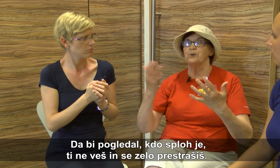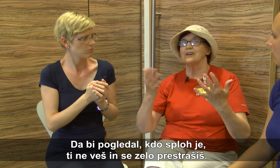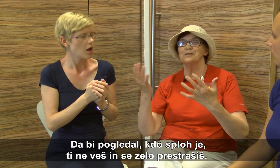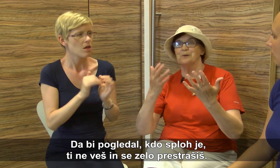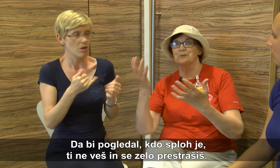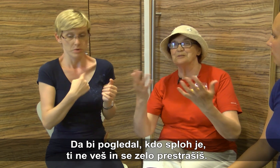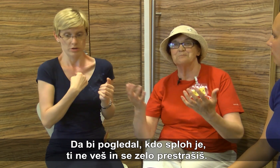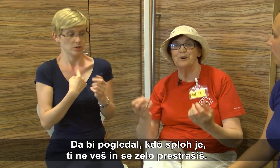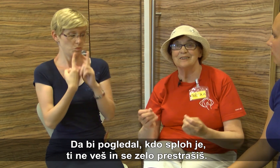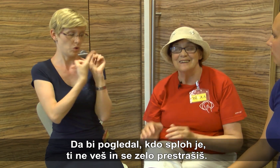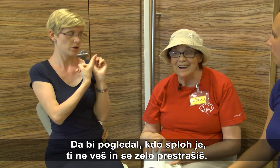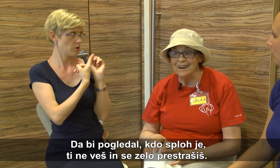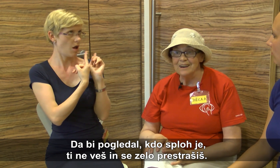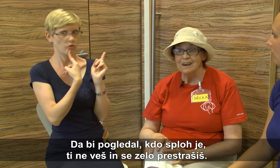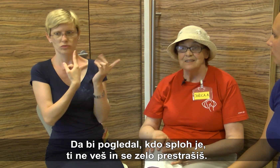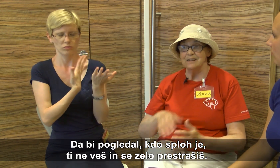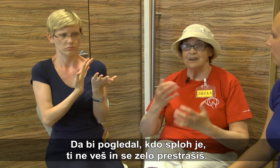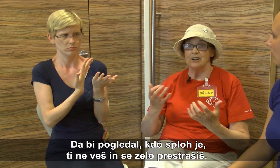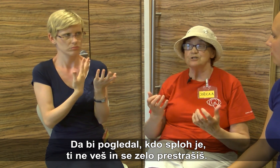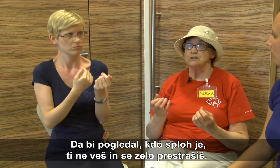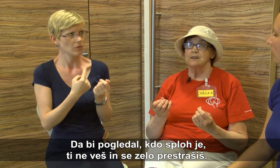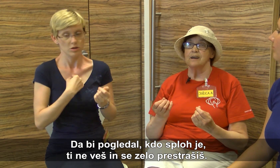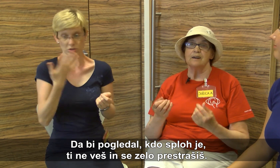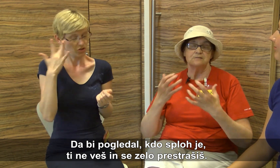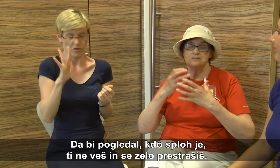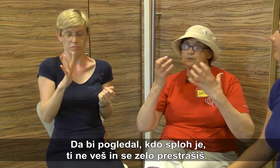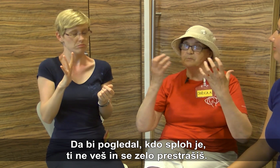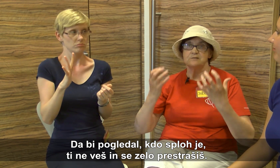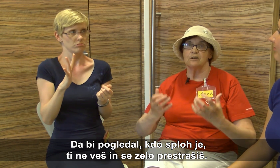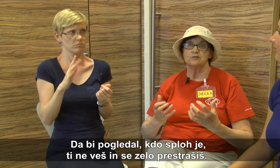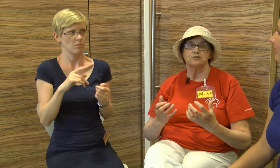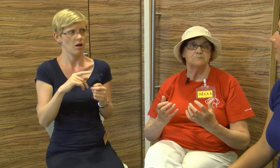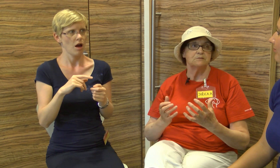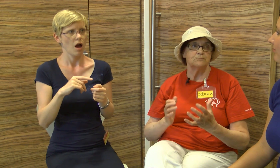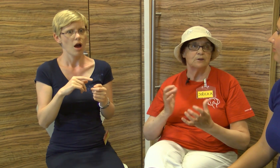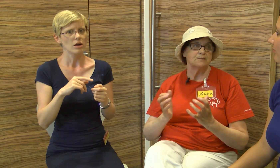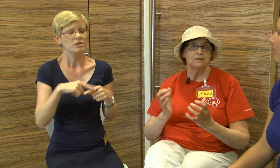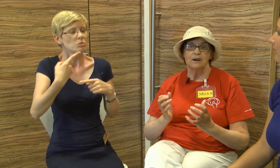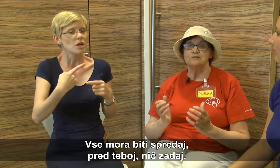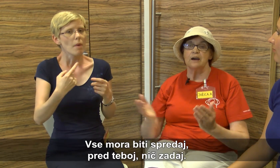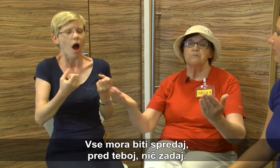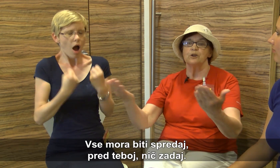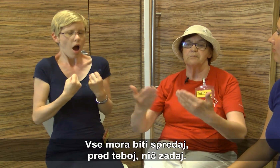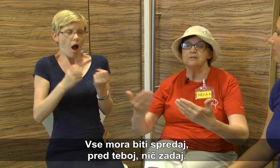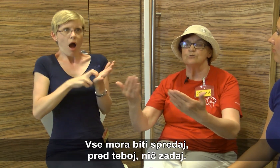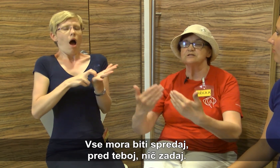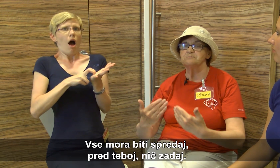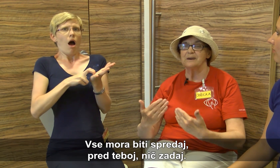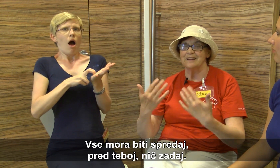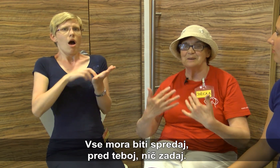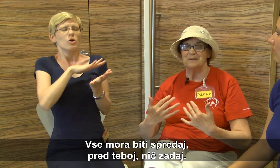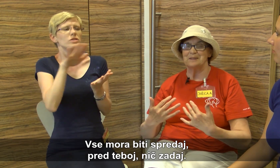da bi pogledal, kdo sploh je, ti ne veš, ne, in se zelo prestrašiš. Mislim, to je vse, mora biti